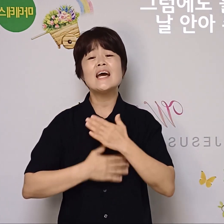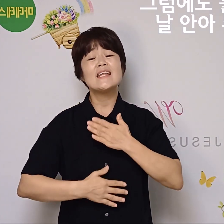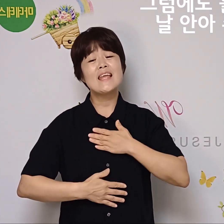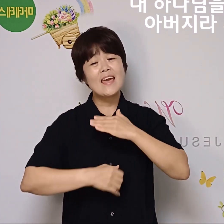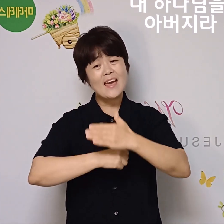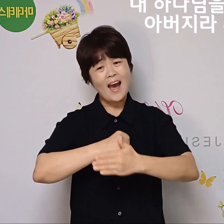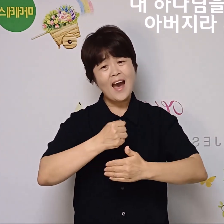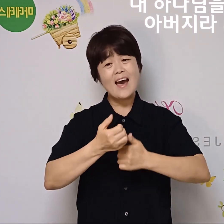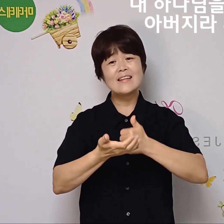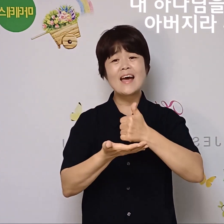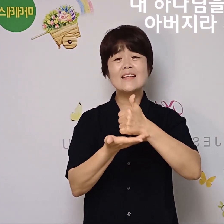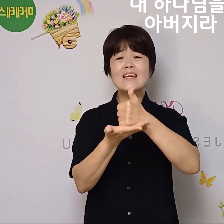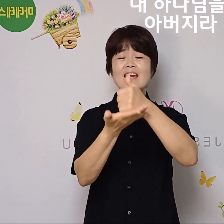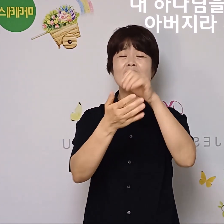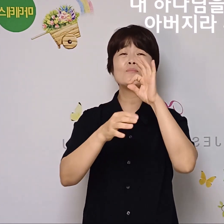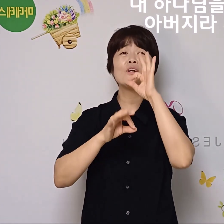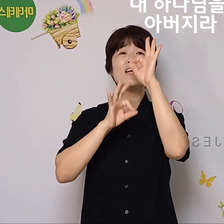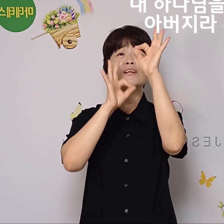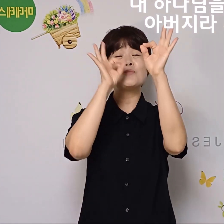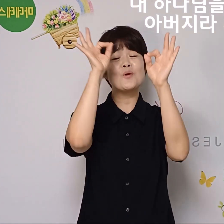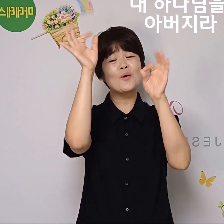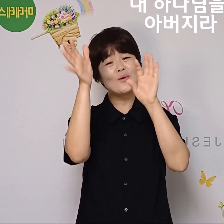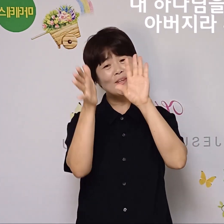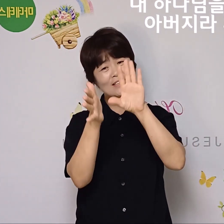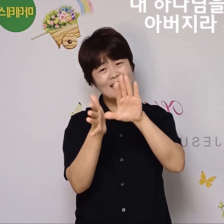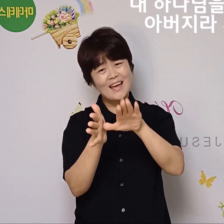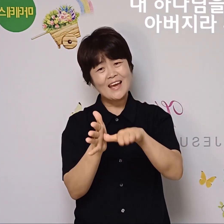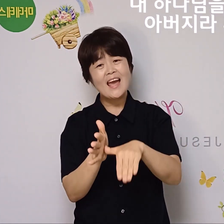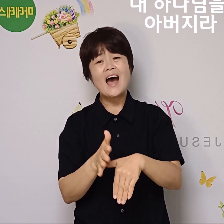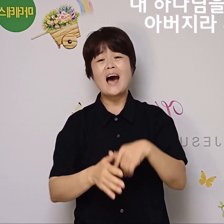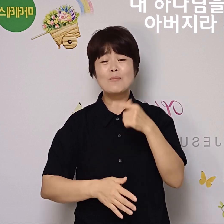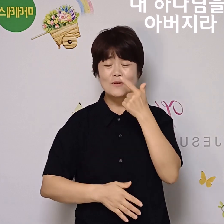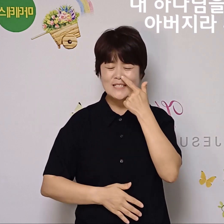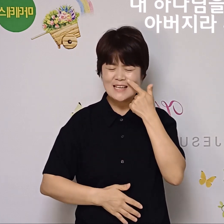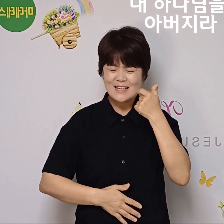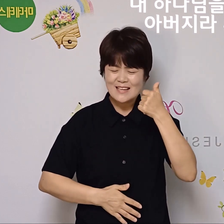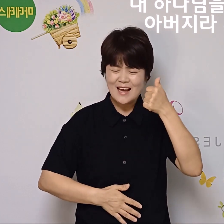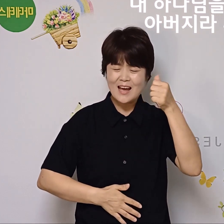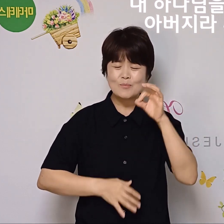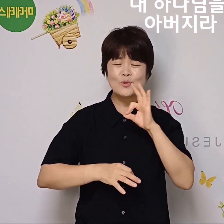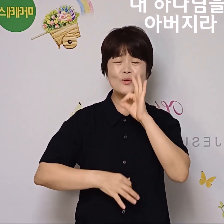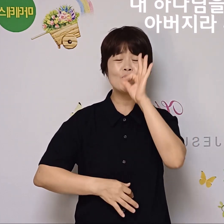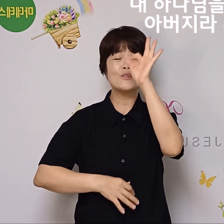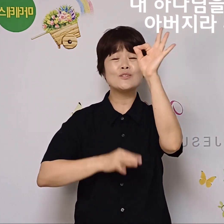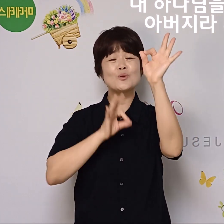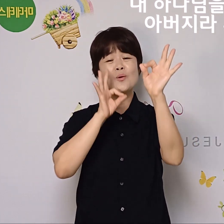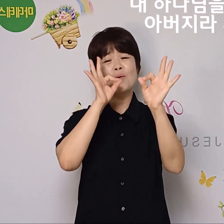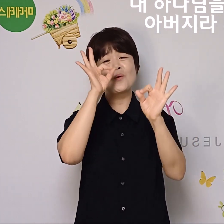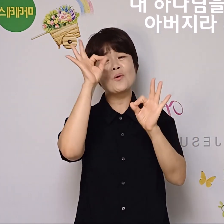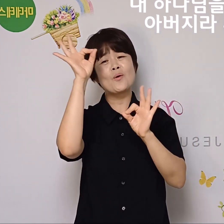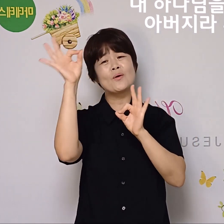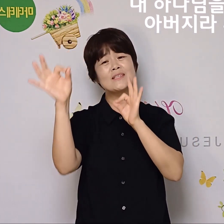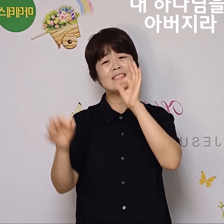안아주시는 내 하나님을 부를 때 아버지라 부르죠.